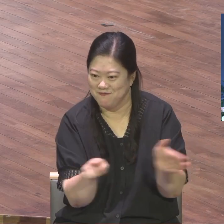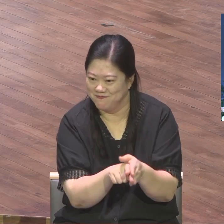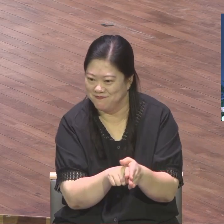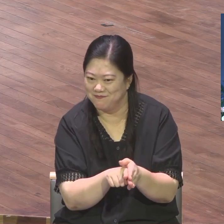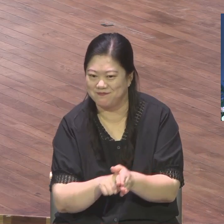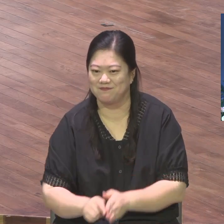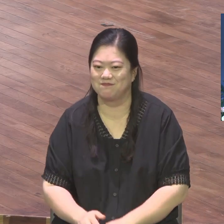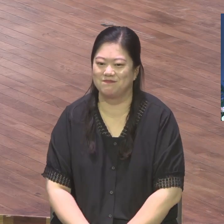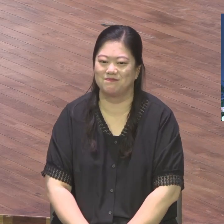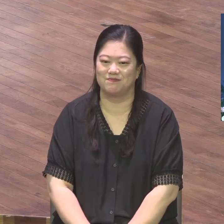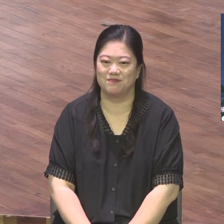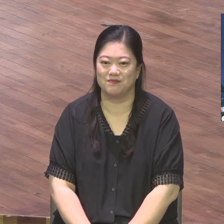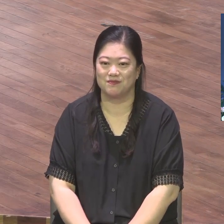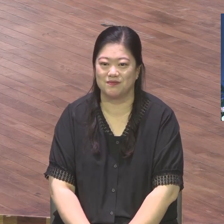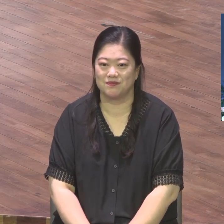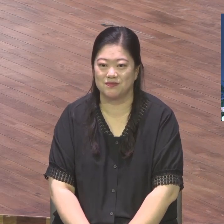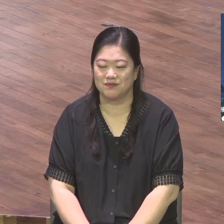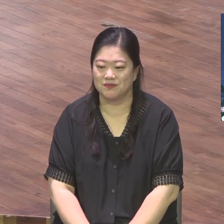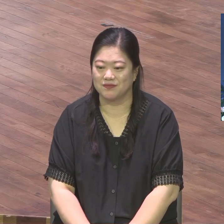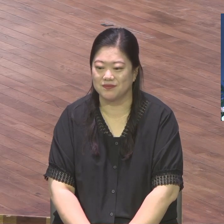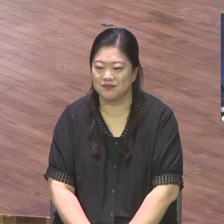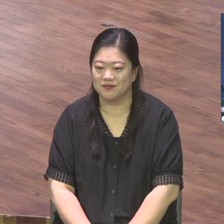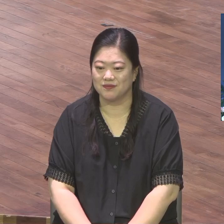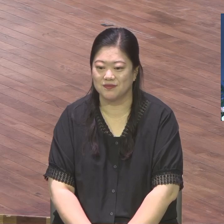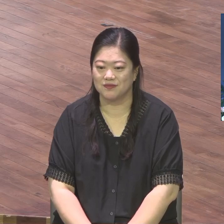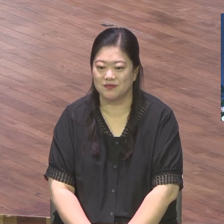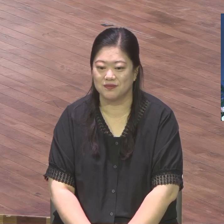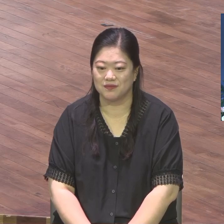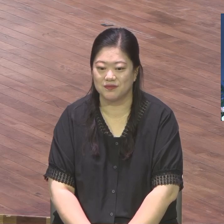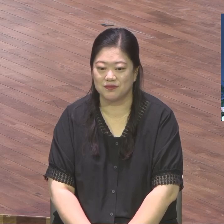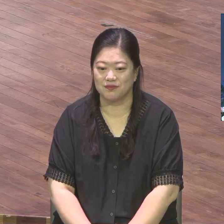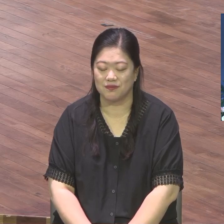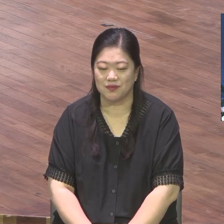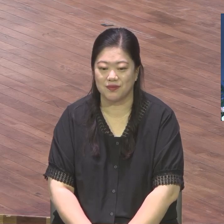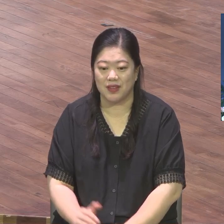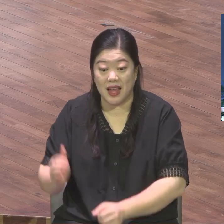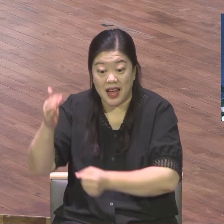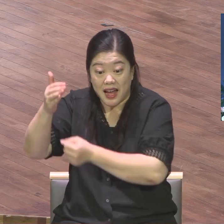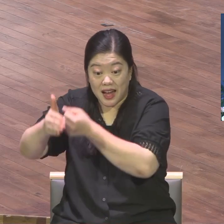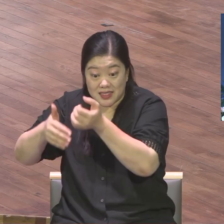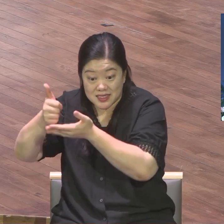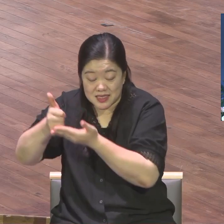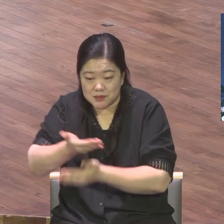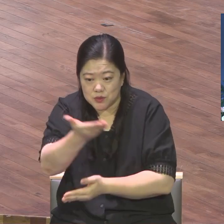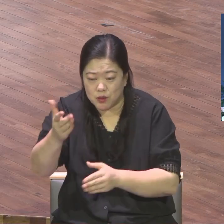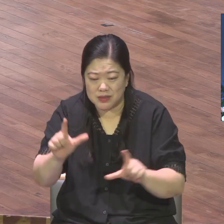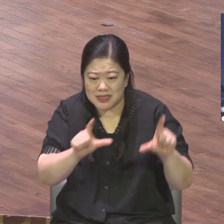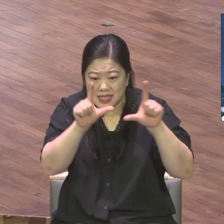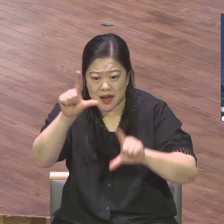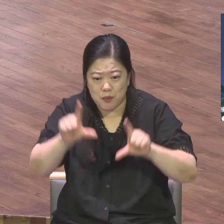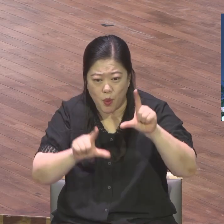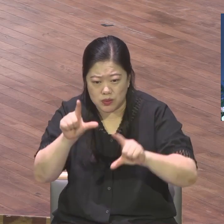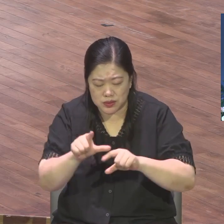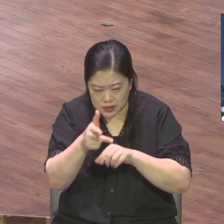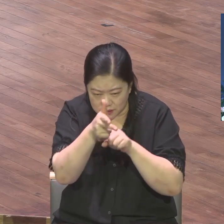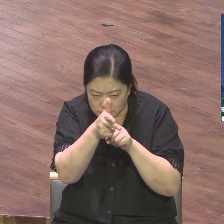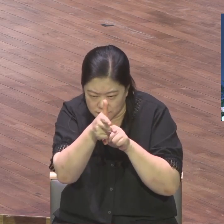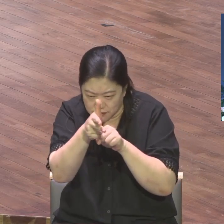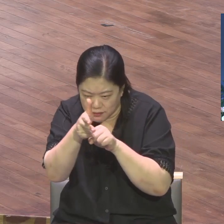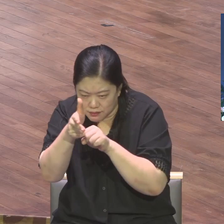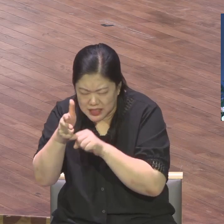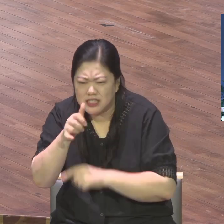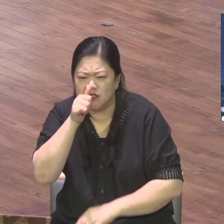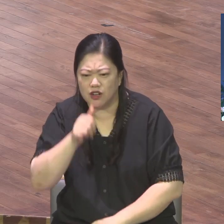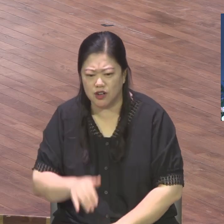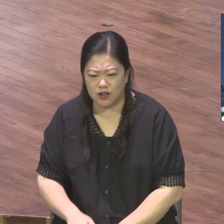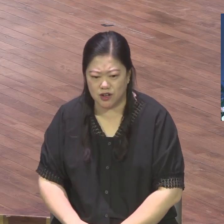아멘. 여러분이 이제 영적 생활 기록부에 하나님이 딱 기록해놔서 너 한 주간 동안 귀한 시간,